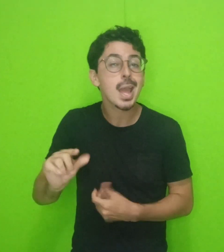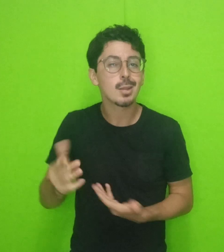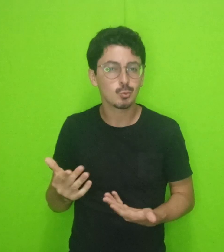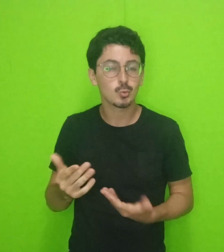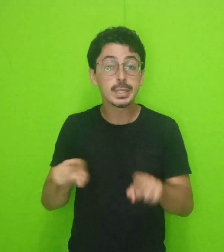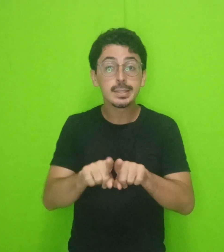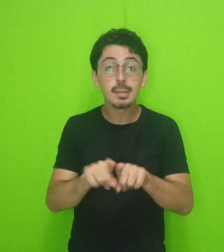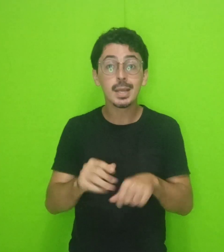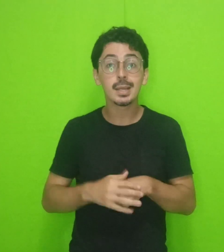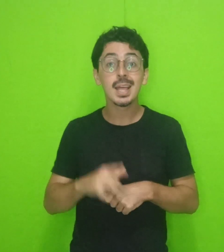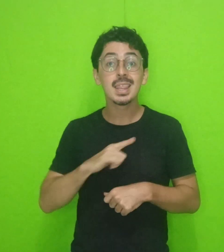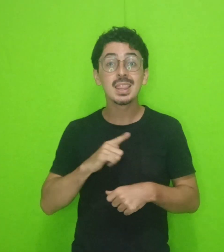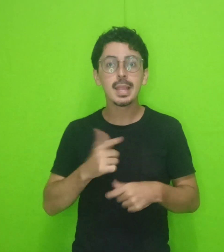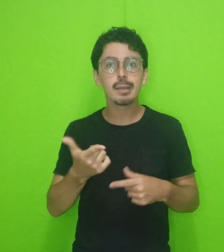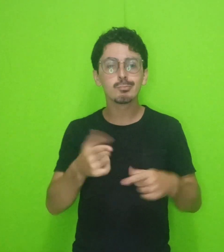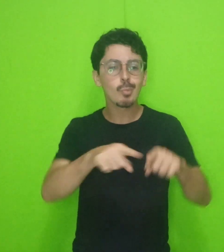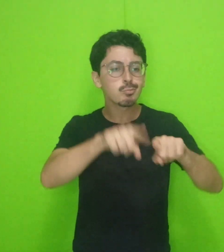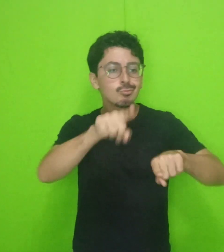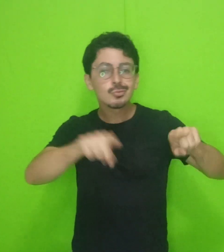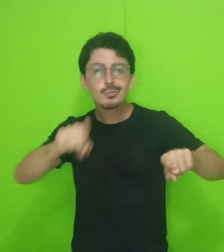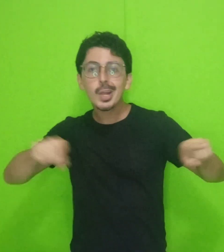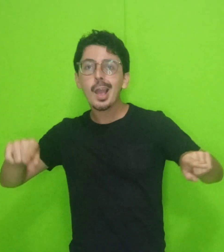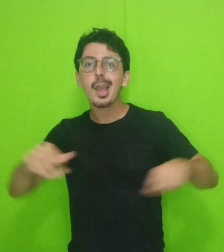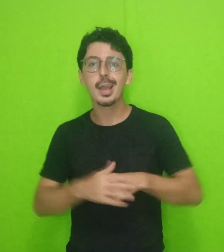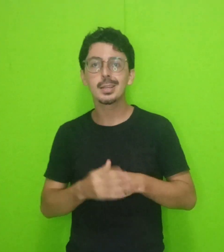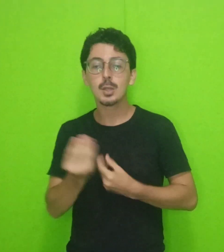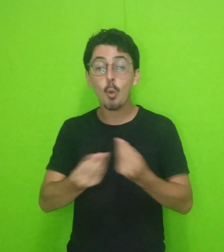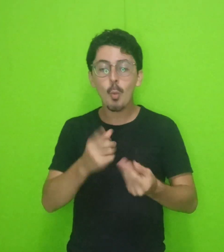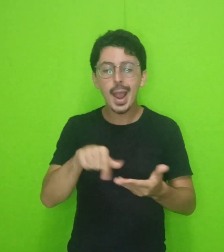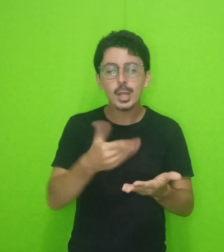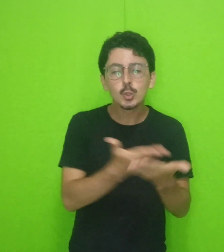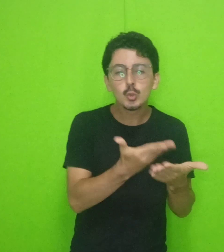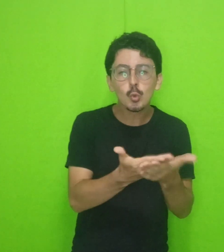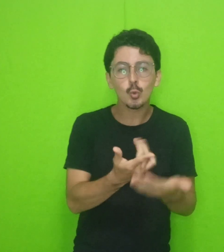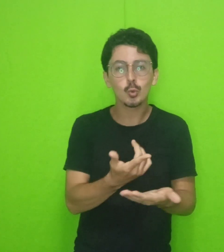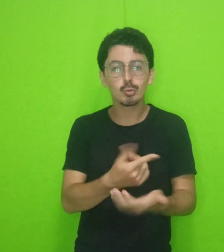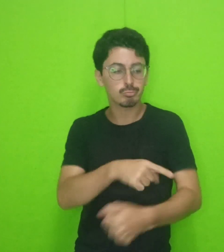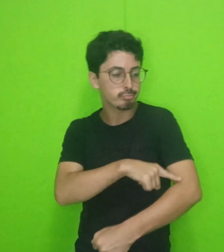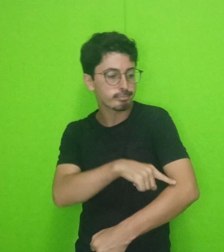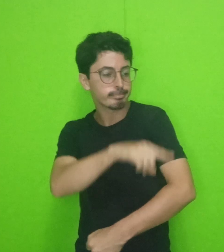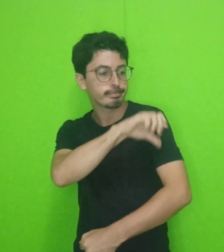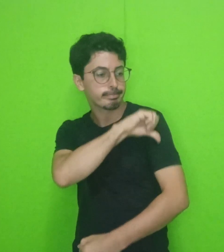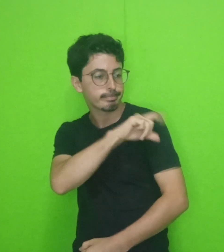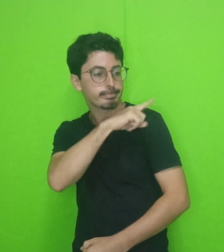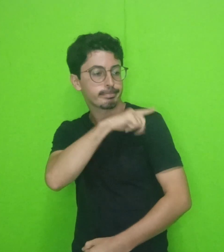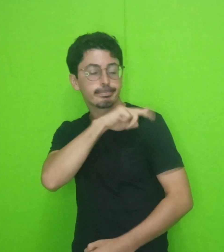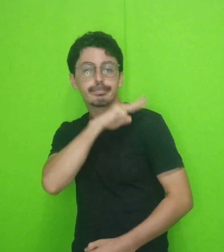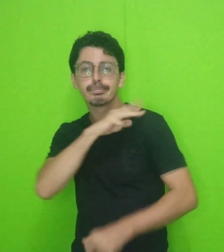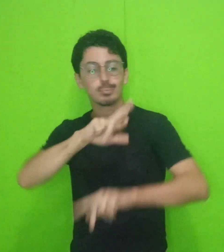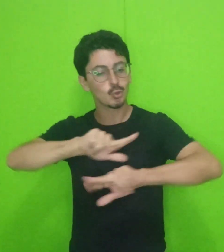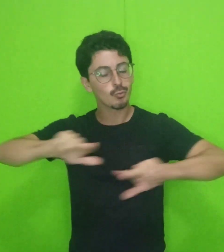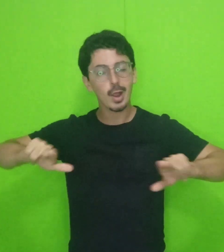níveis de escolaridade não muito elevados. A descrição e